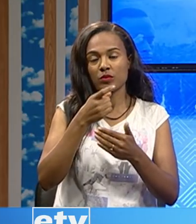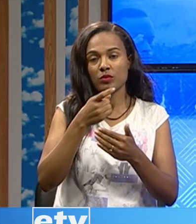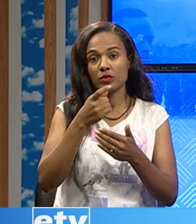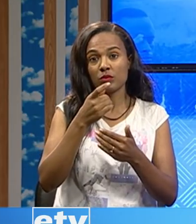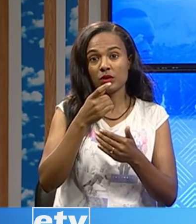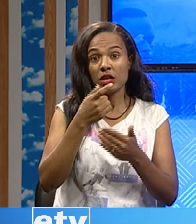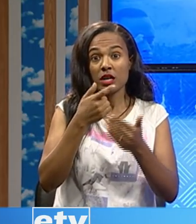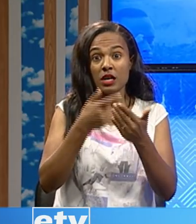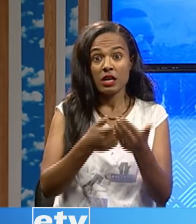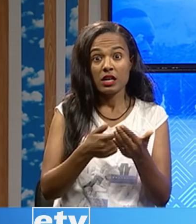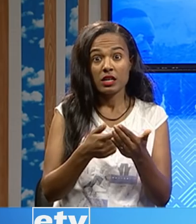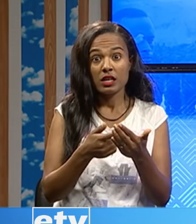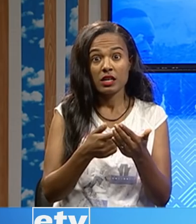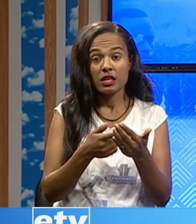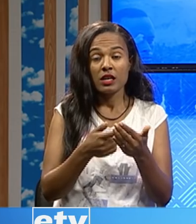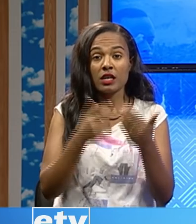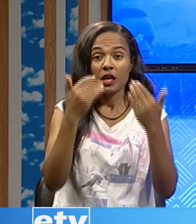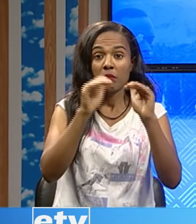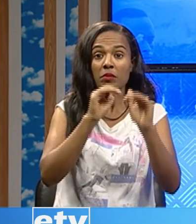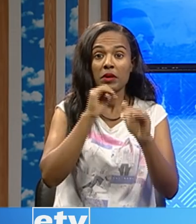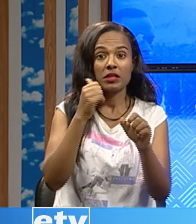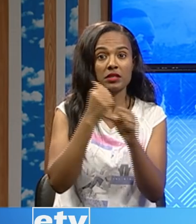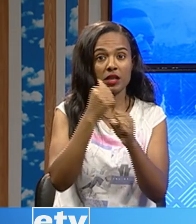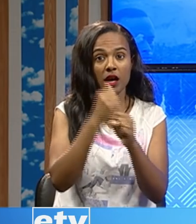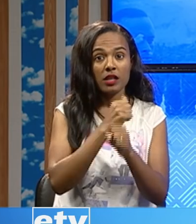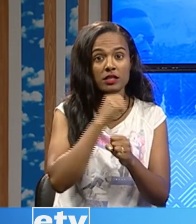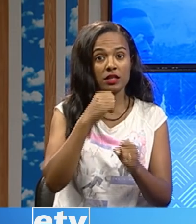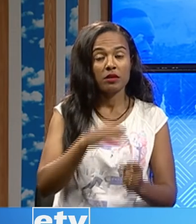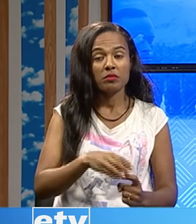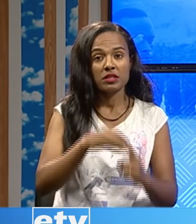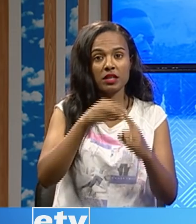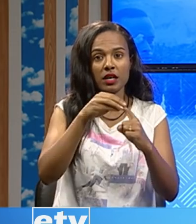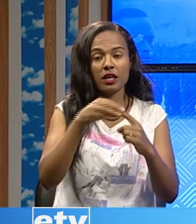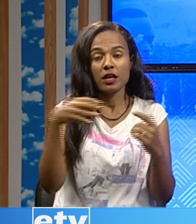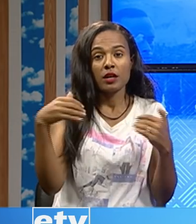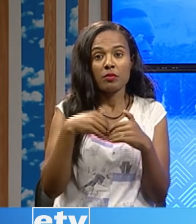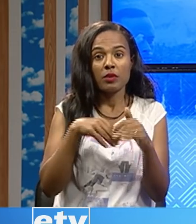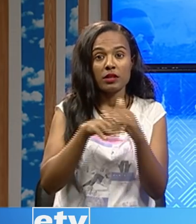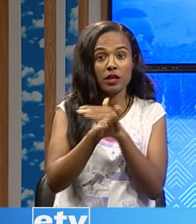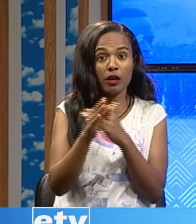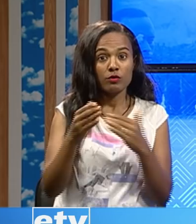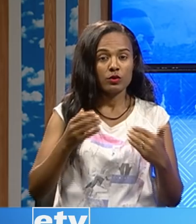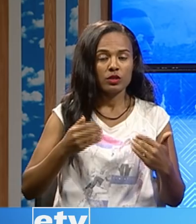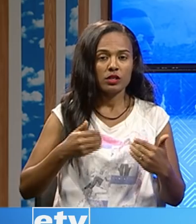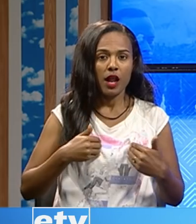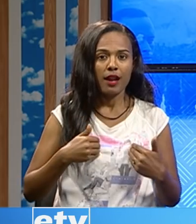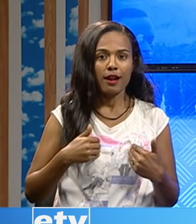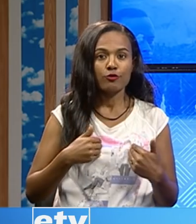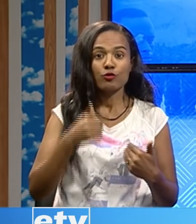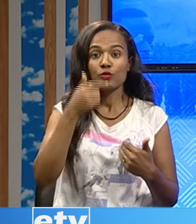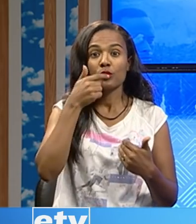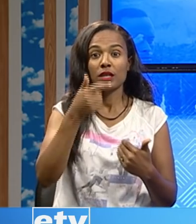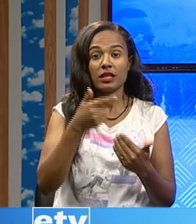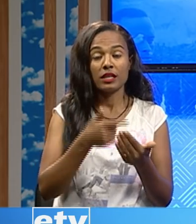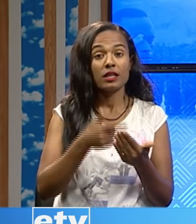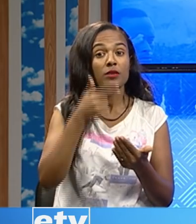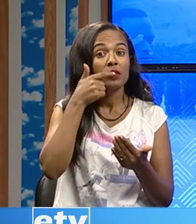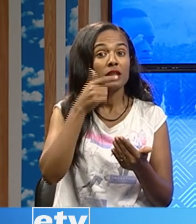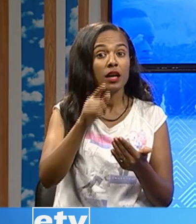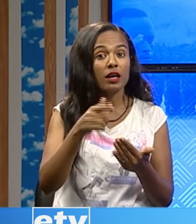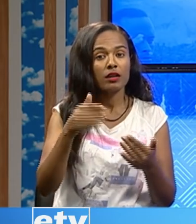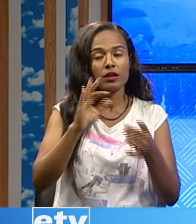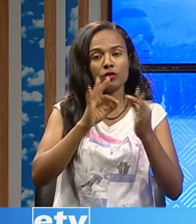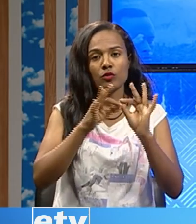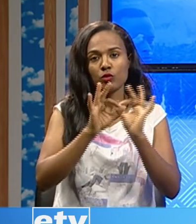ግን ያንን ስጋት የሚመጥን ስራ ካልሰራን በስተቀር በስጋት ውስጥ ስላላችሁ ብለን ስጋቱን ብናስተጋባ ትርጉም የለውም።